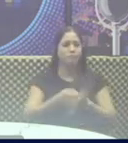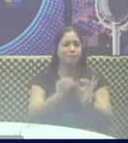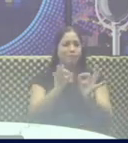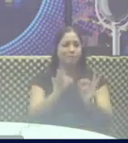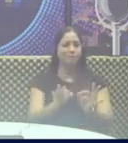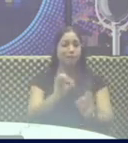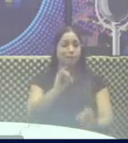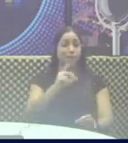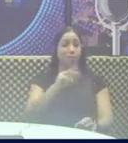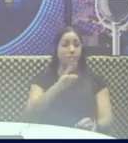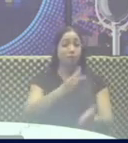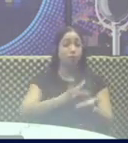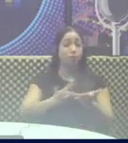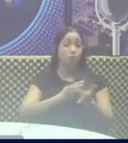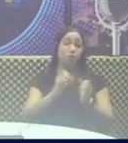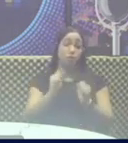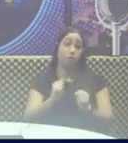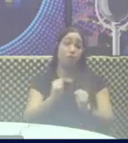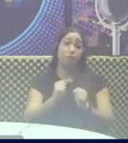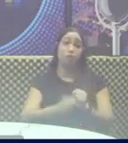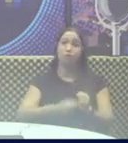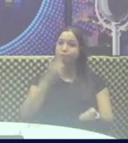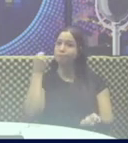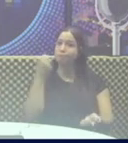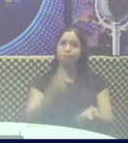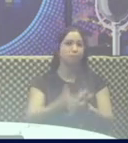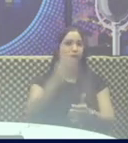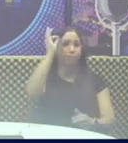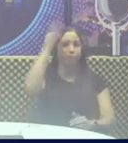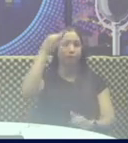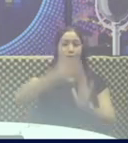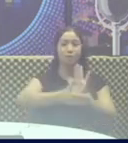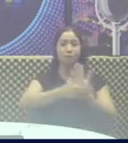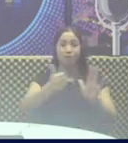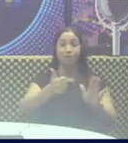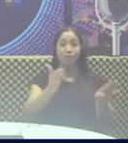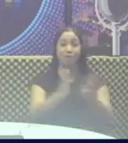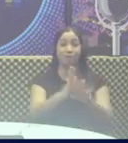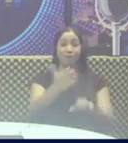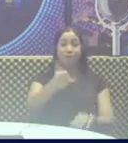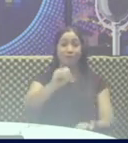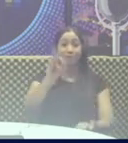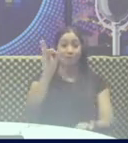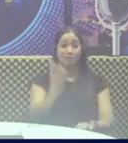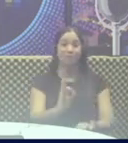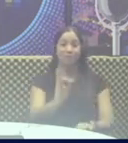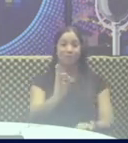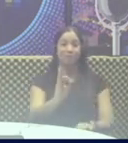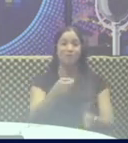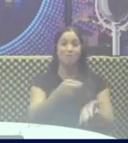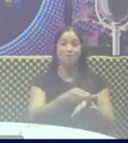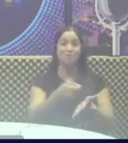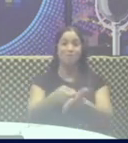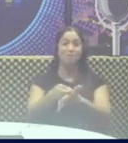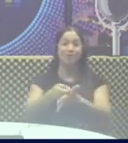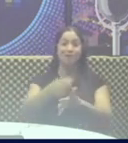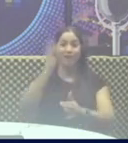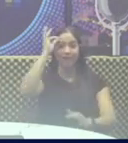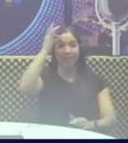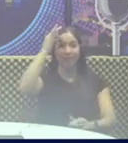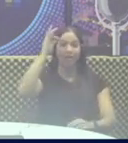IPTU digital podem, por exemplo, quitar o tributo municipal com desconto de até 10% para pagamentos à